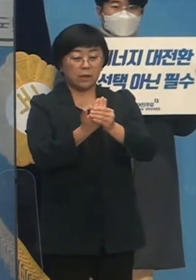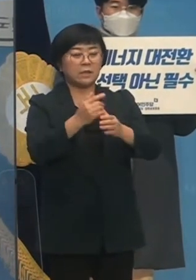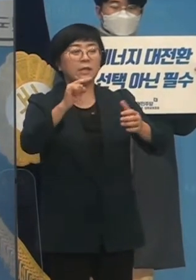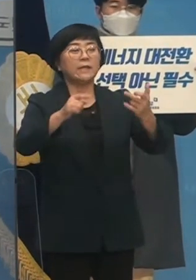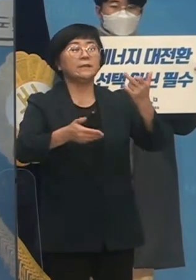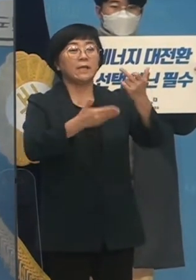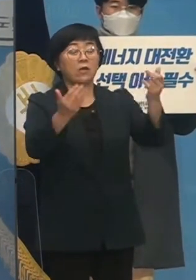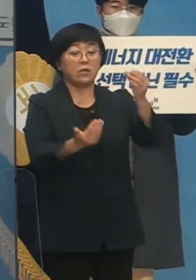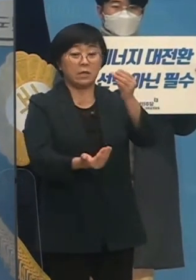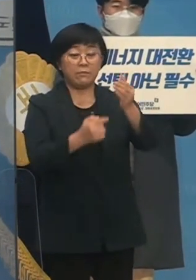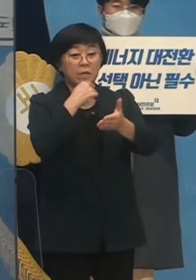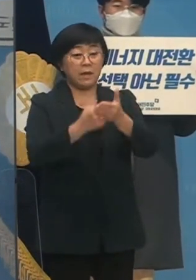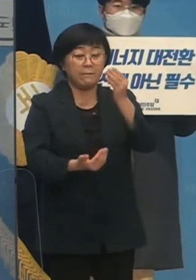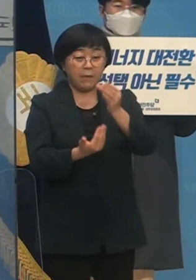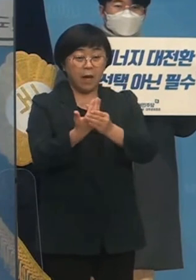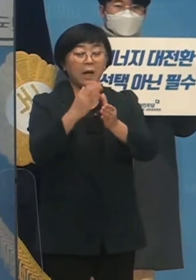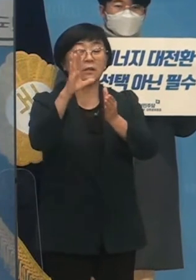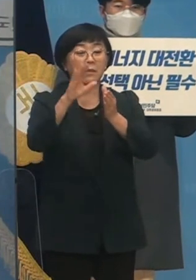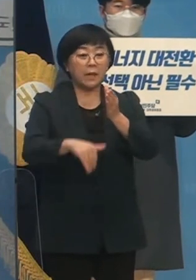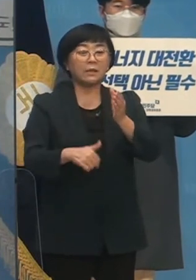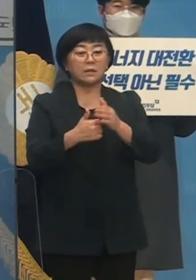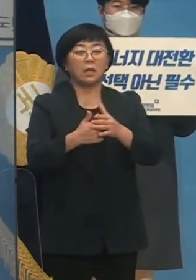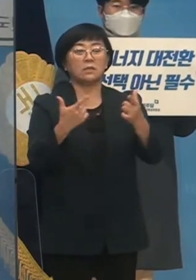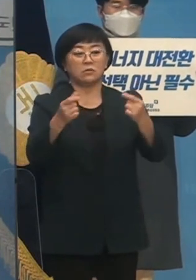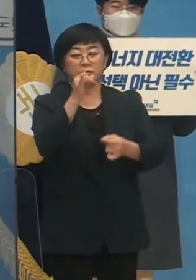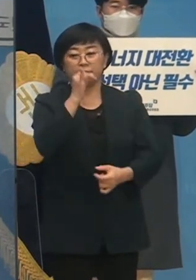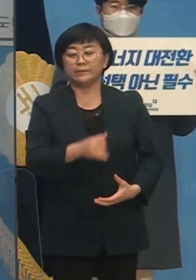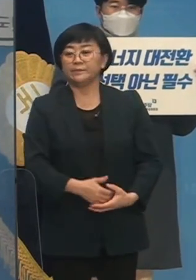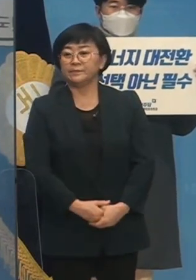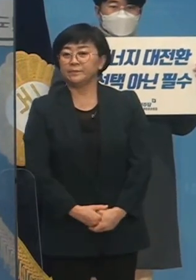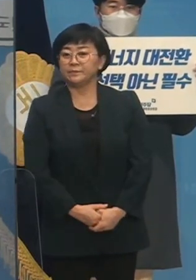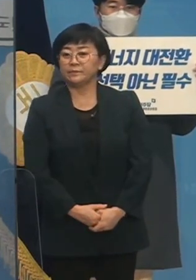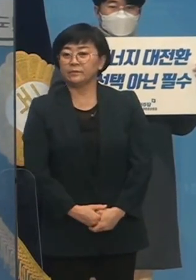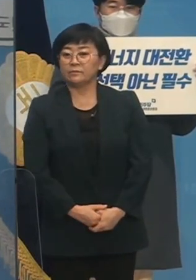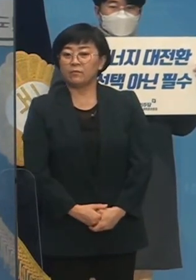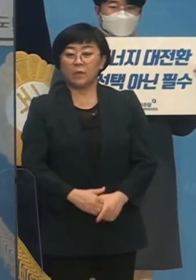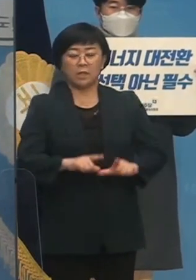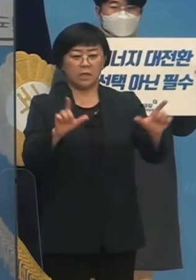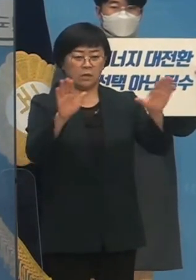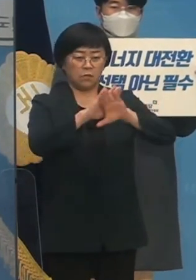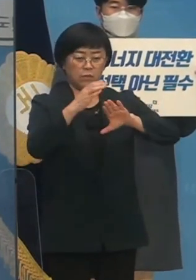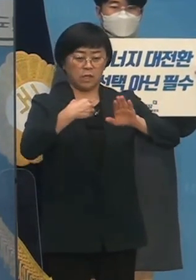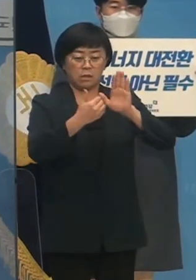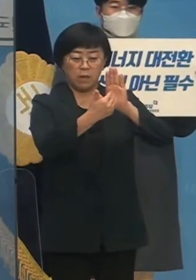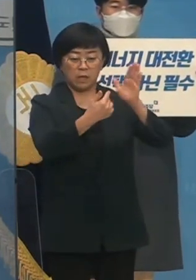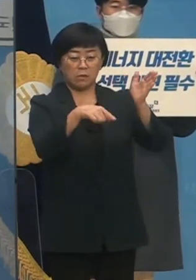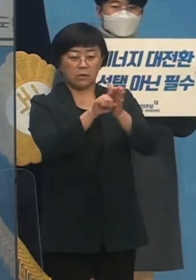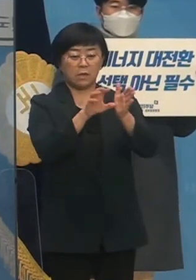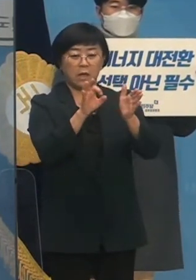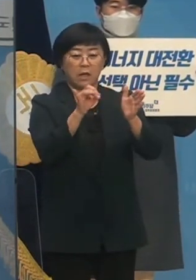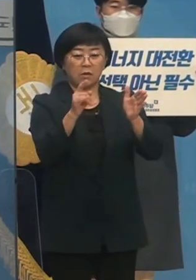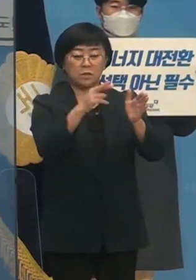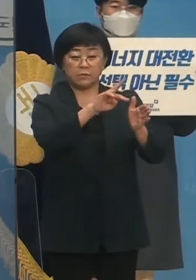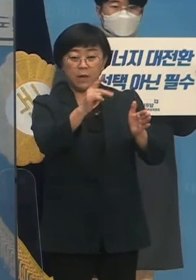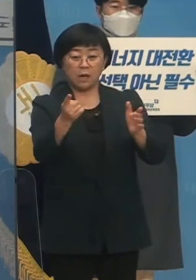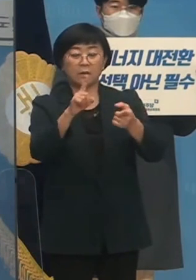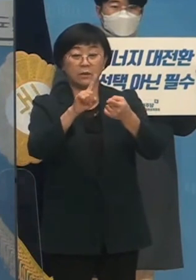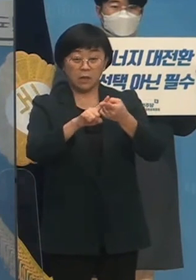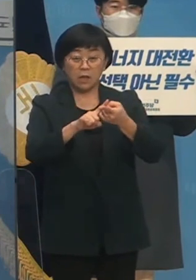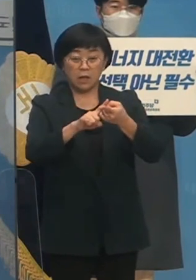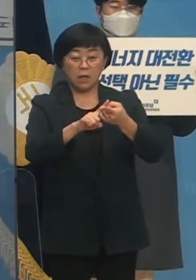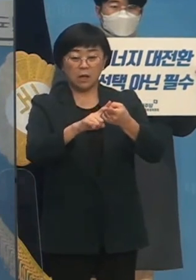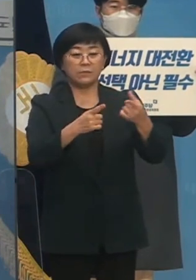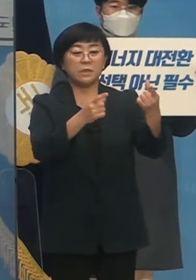자연재해 때마다 똑같이 적용될 수 있는 것입니다. 기후위기를 막고자 하는 에너지 대전환에서도 비슷한